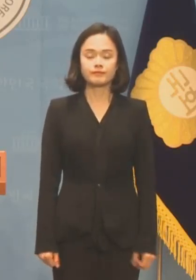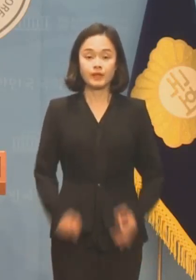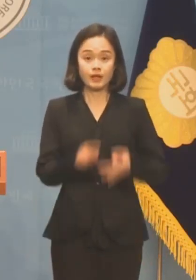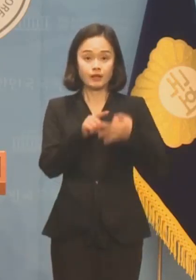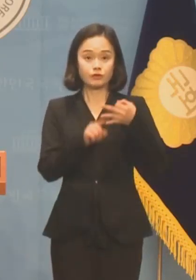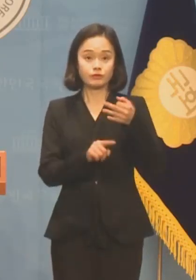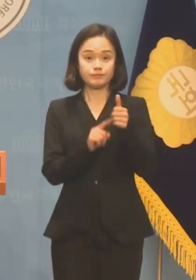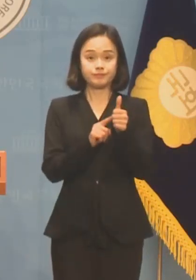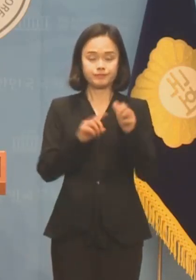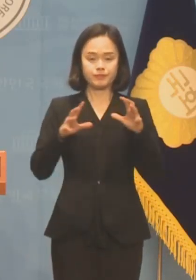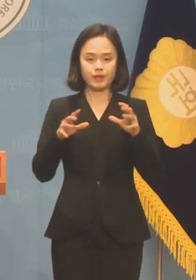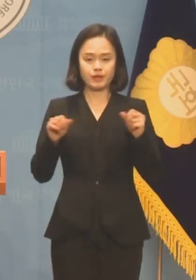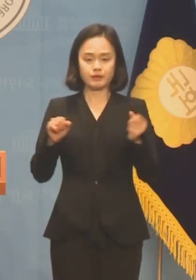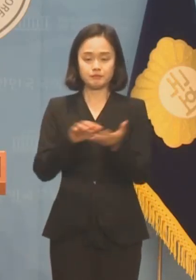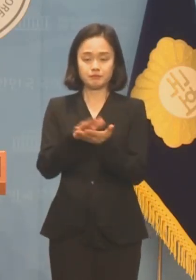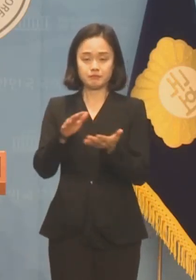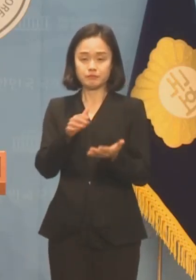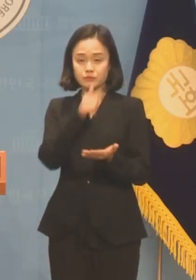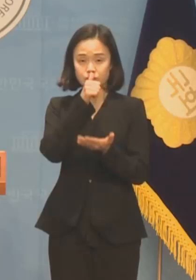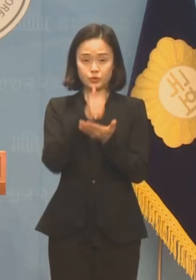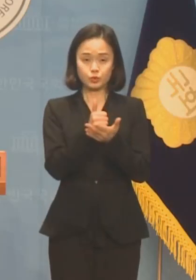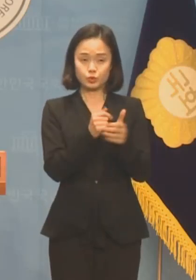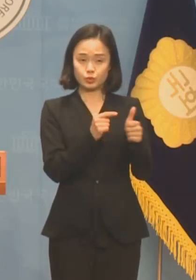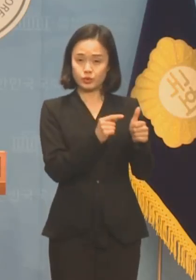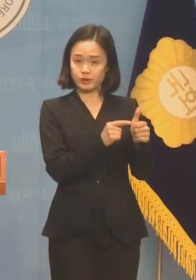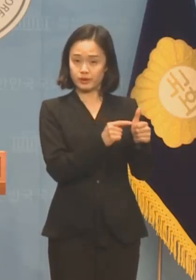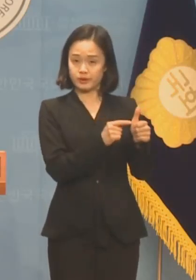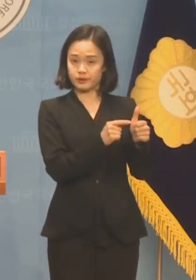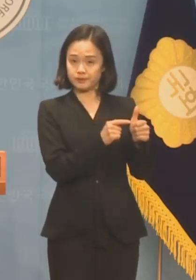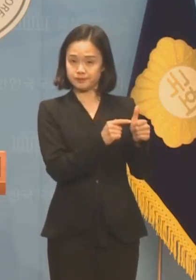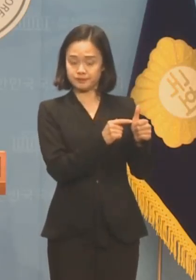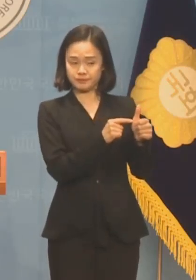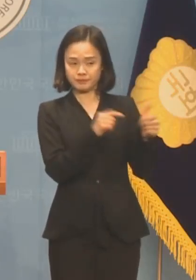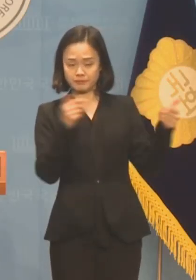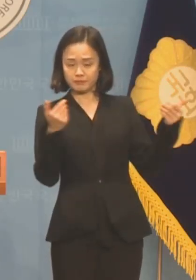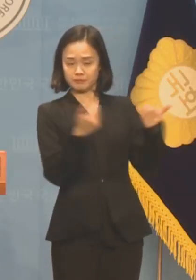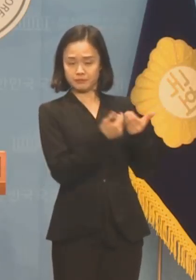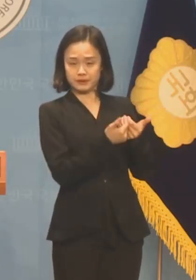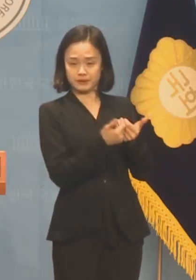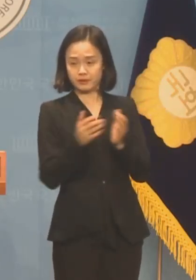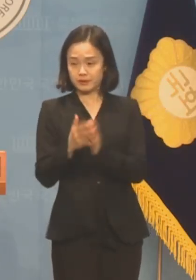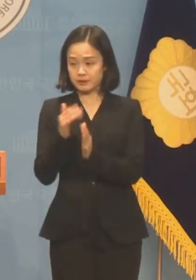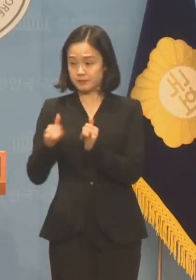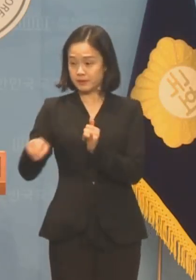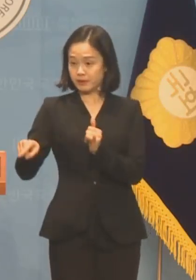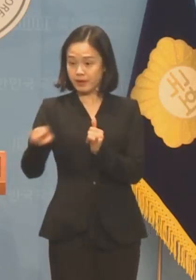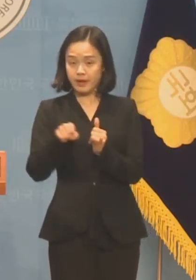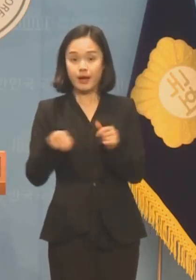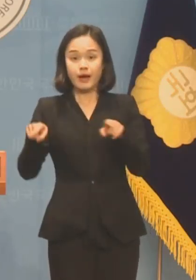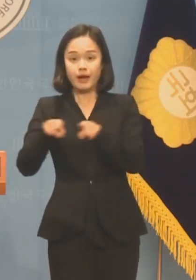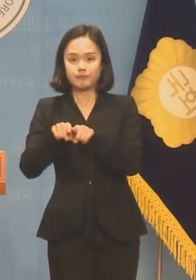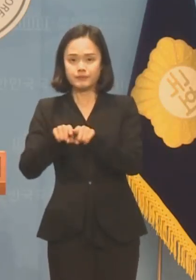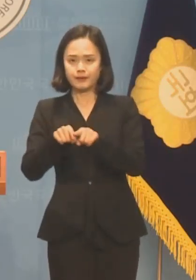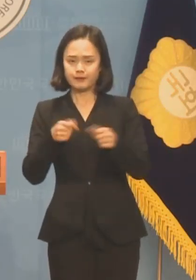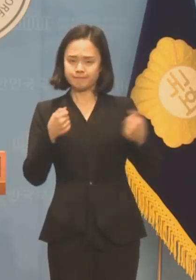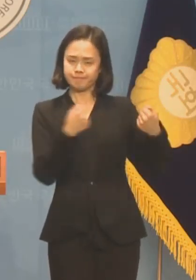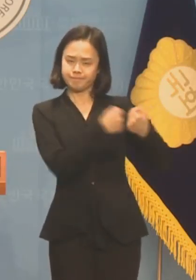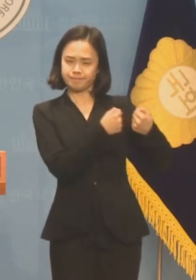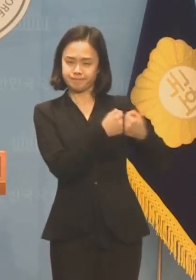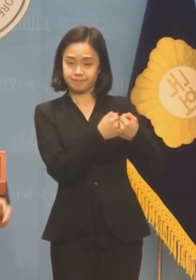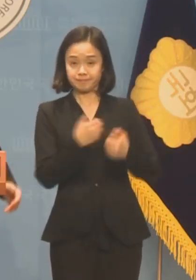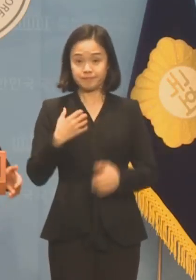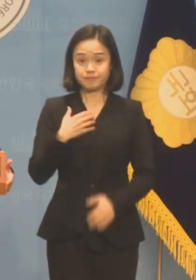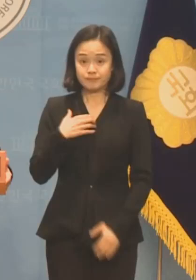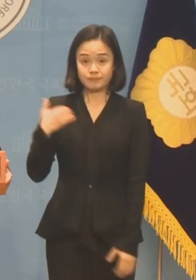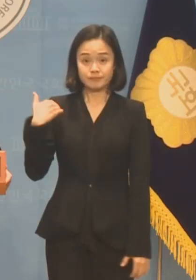윤석열 내란 범죄에 맞서 시민 여러분과 함께 싸우고 있는 정의당 대표 권영국입니다.